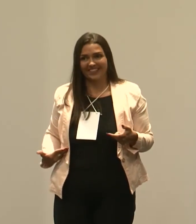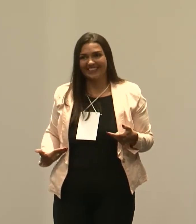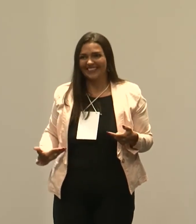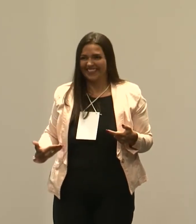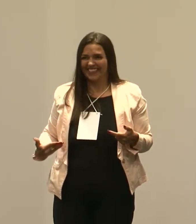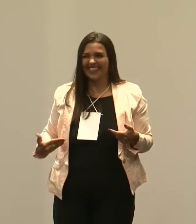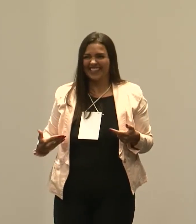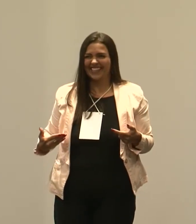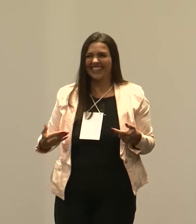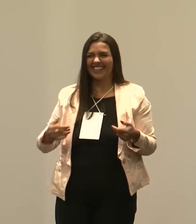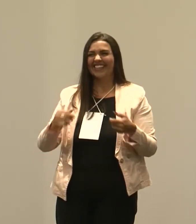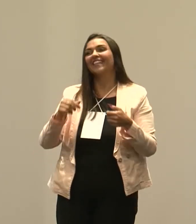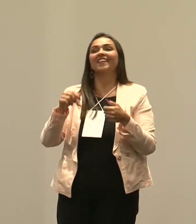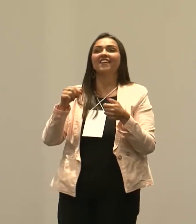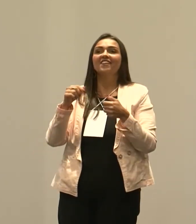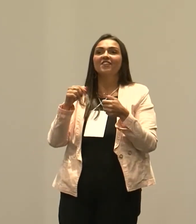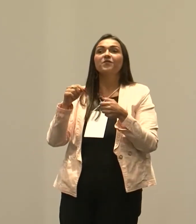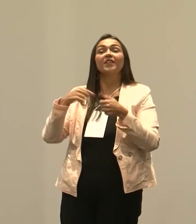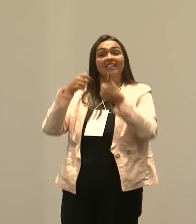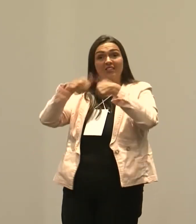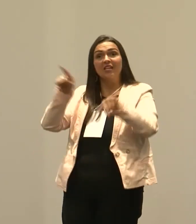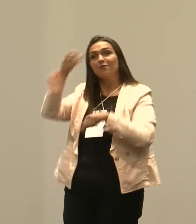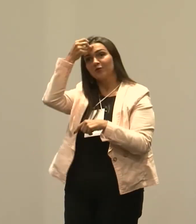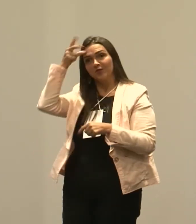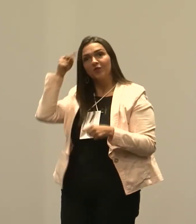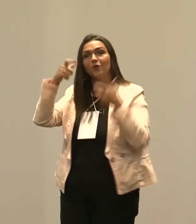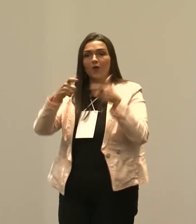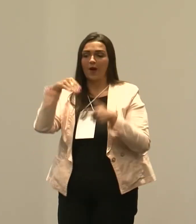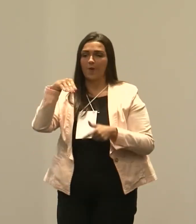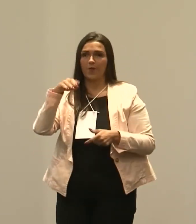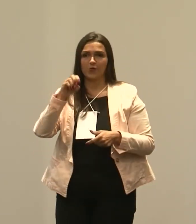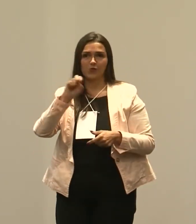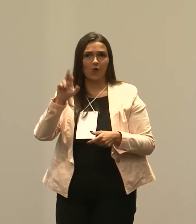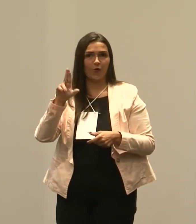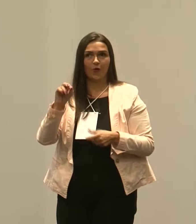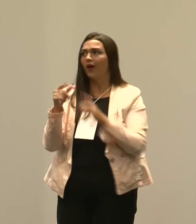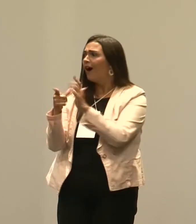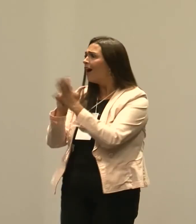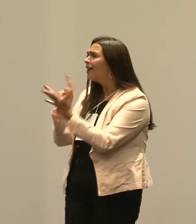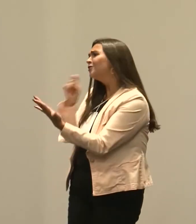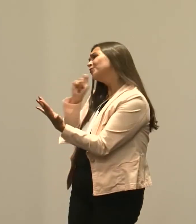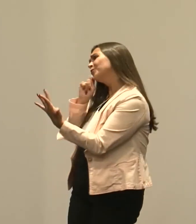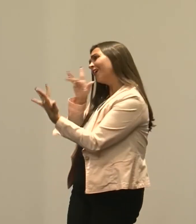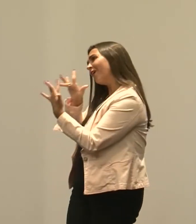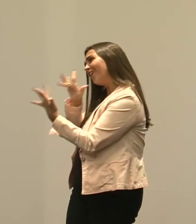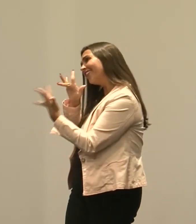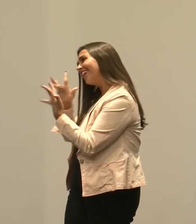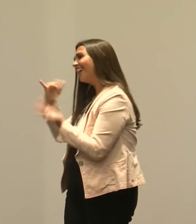Esses são os 3 que são da Prefeitura Municipal de Mossoró.